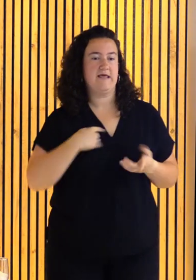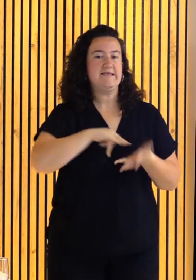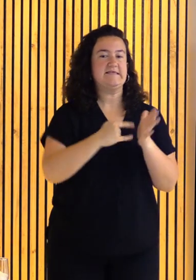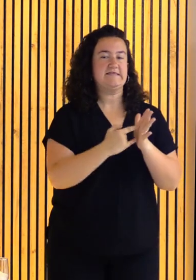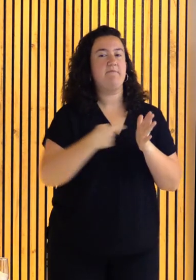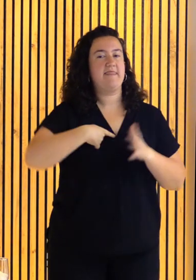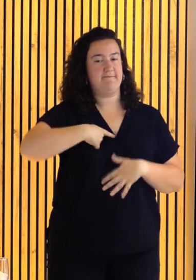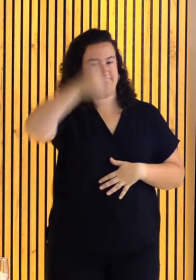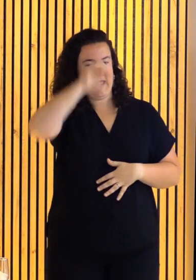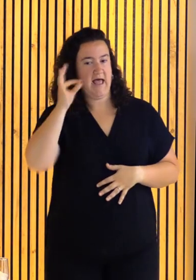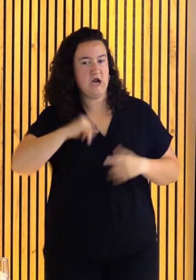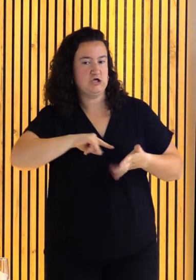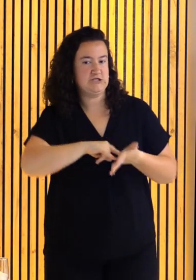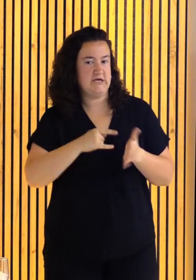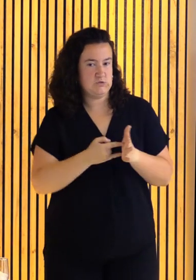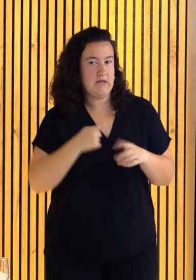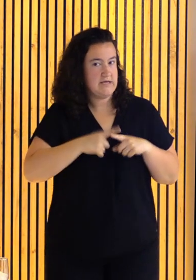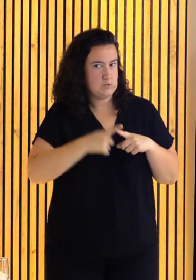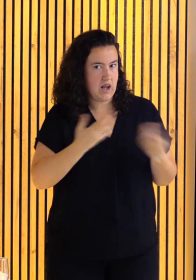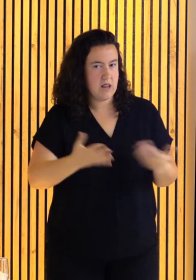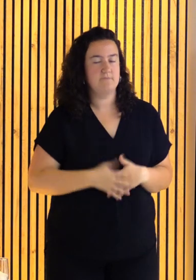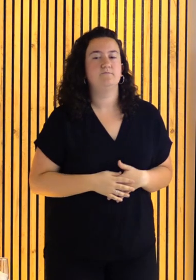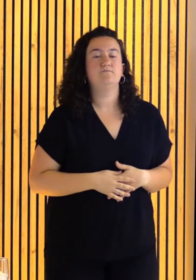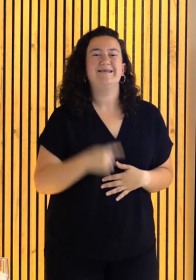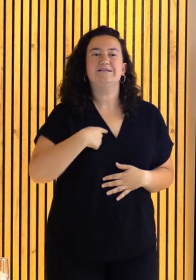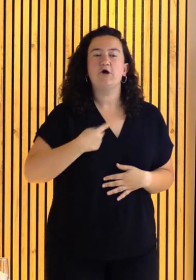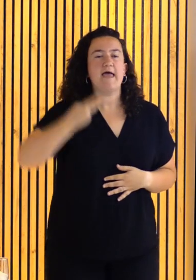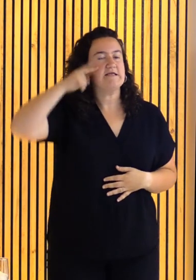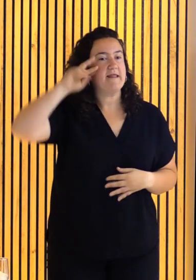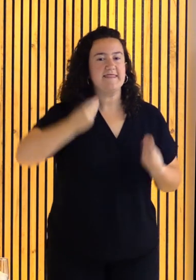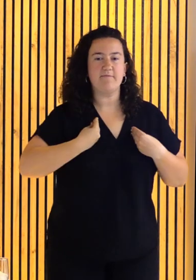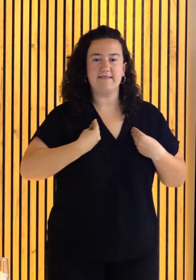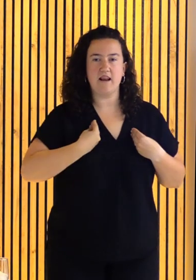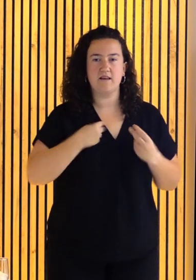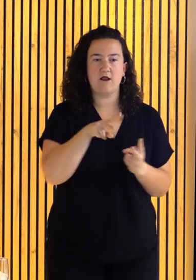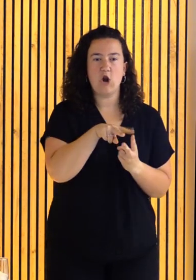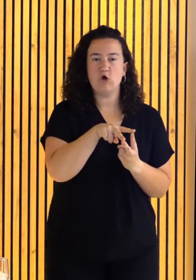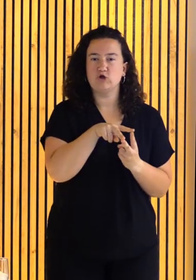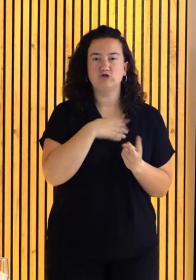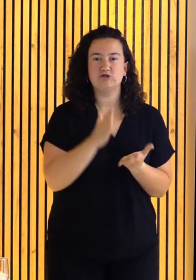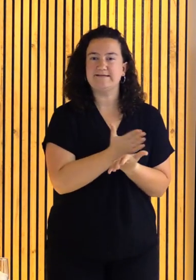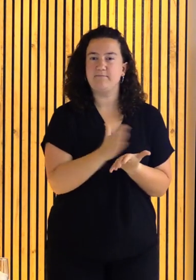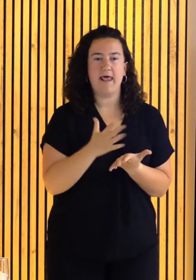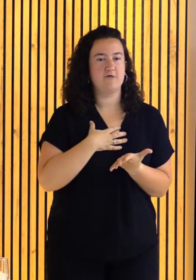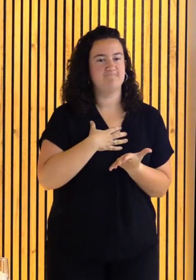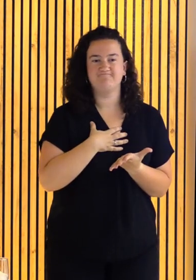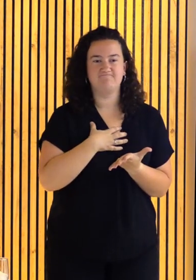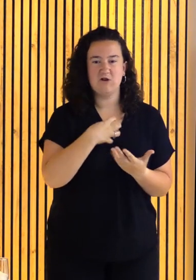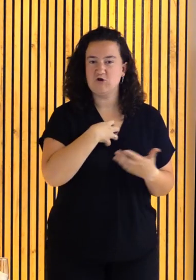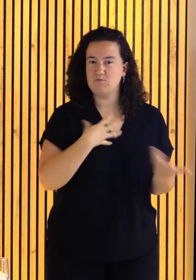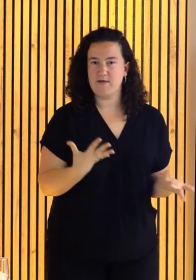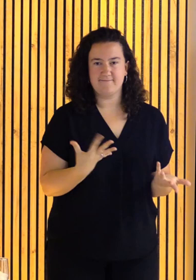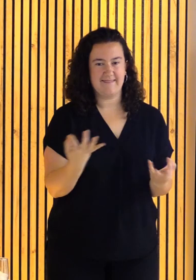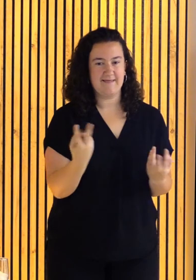sistemarena. Nire bizipenetatik ezin dut bata bestea gabe ulertu, eta ez naiz